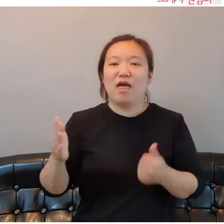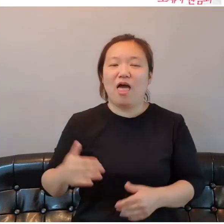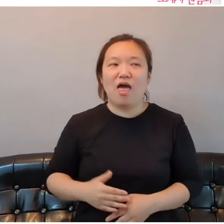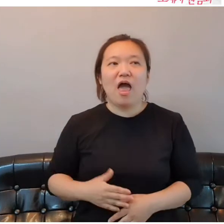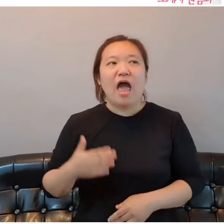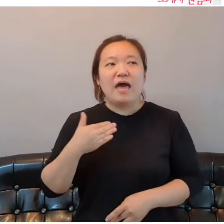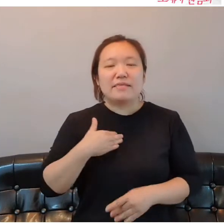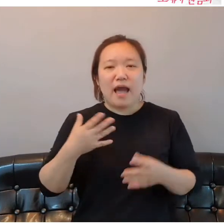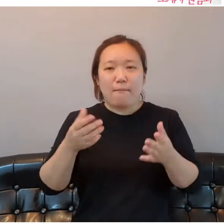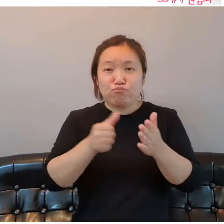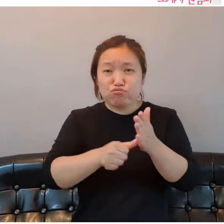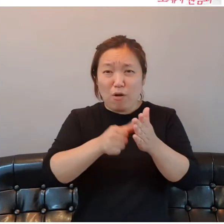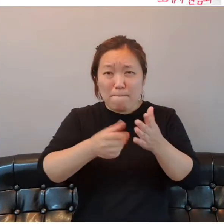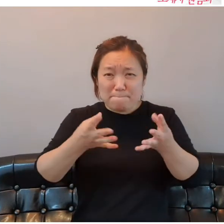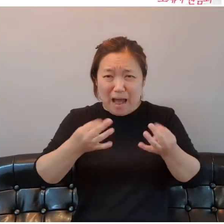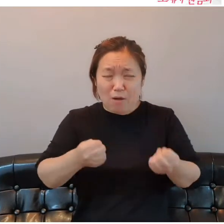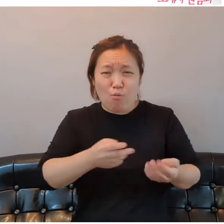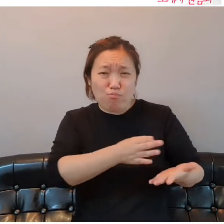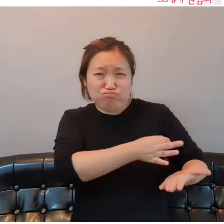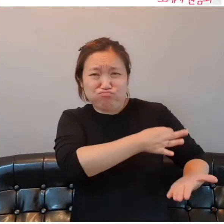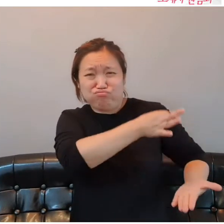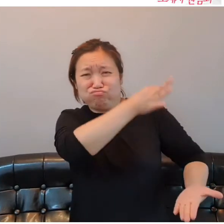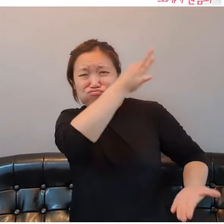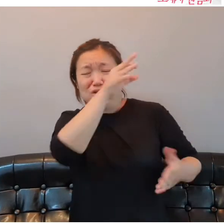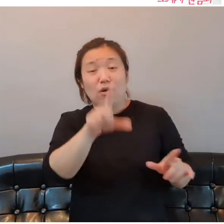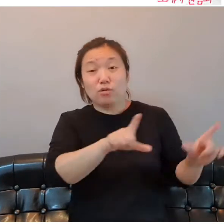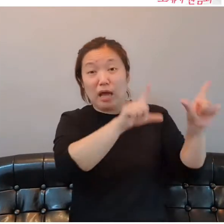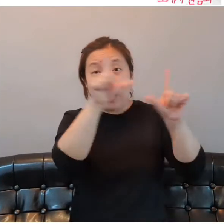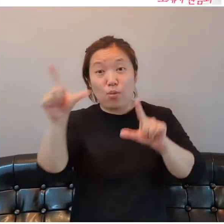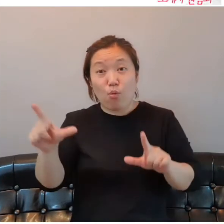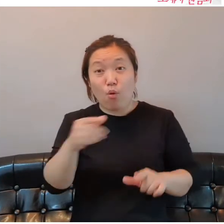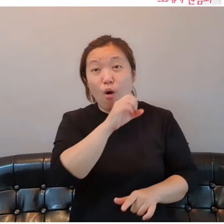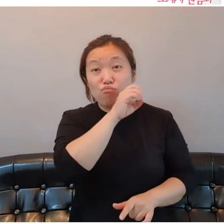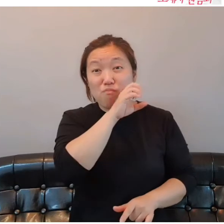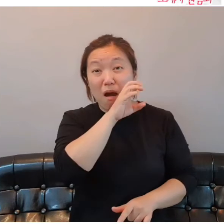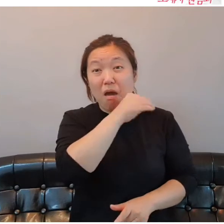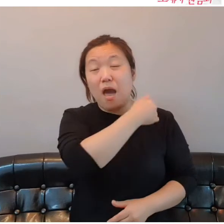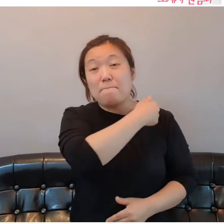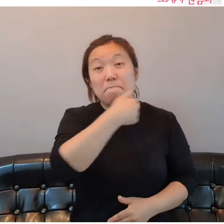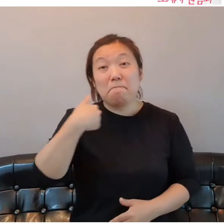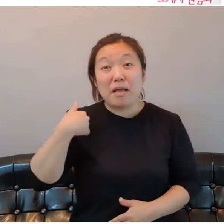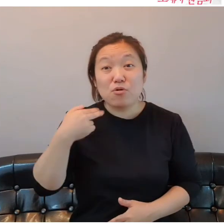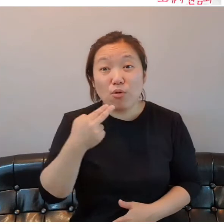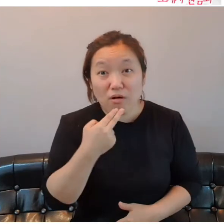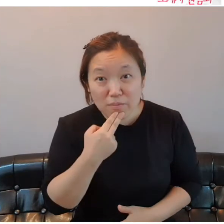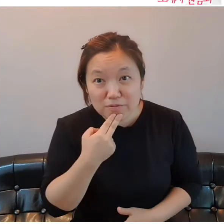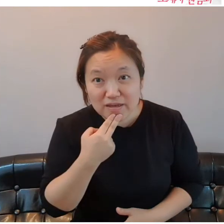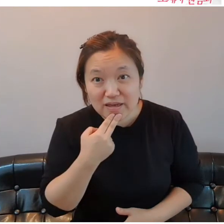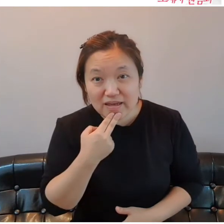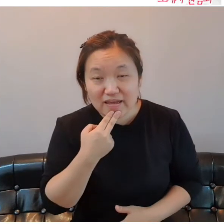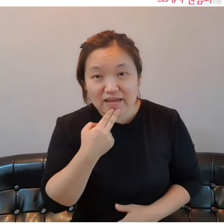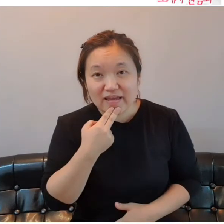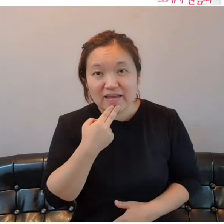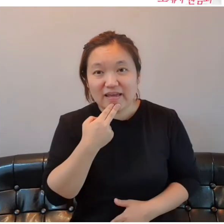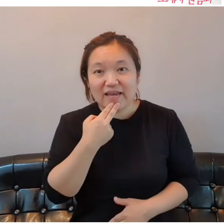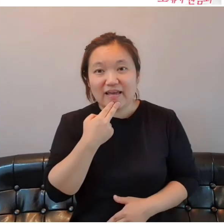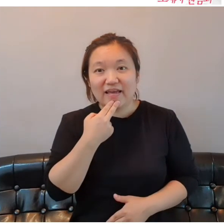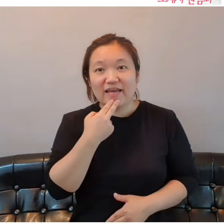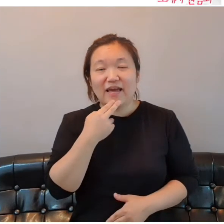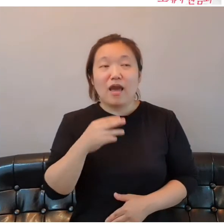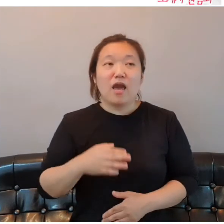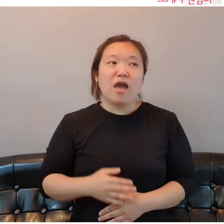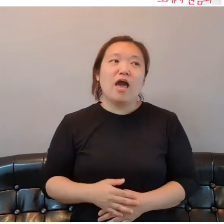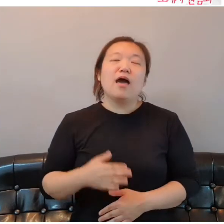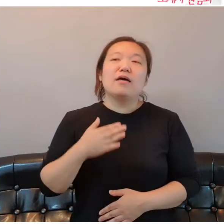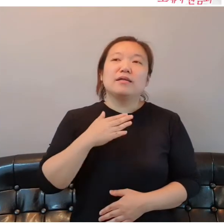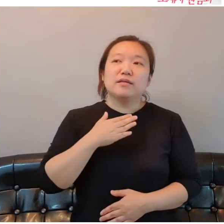많이 소유해도 자족하지 못하는 사람이 있습니다. 그래서 자족이 중요합니다. 오늘 죽어도 나는 오늘 죽는